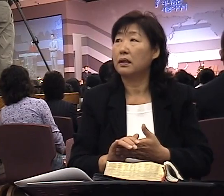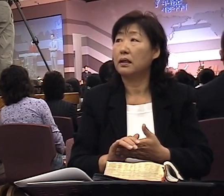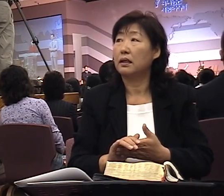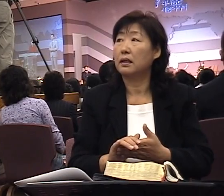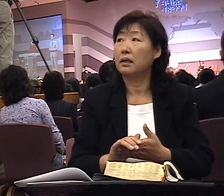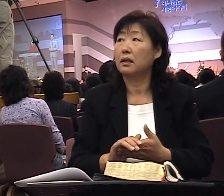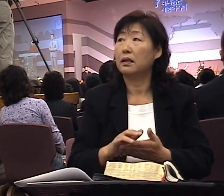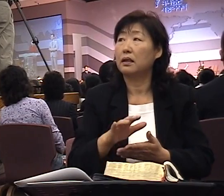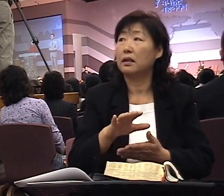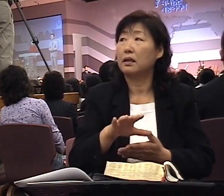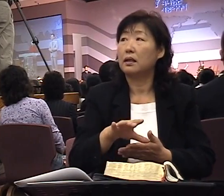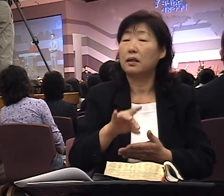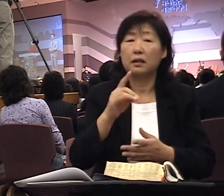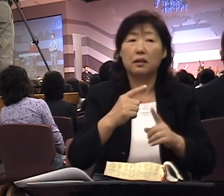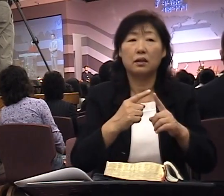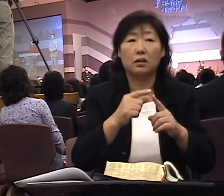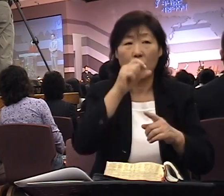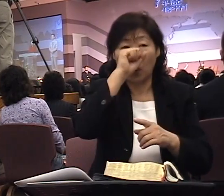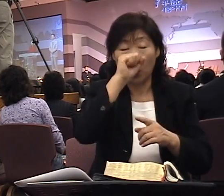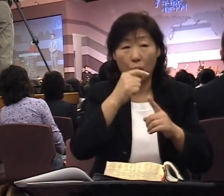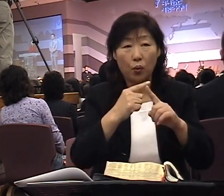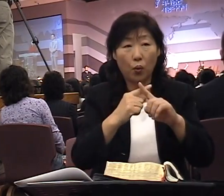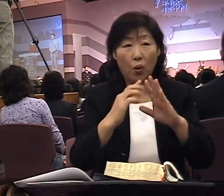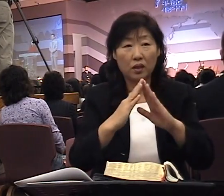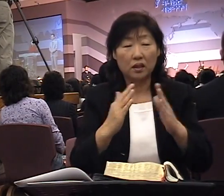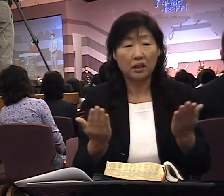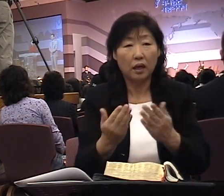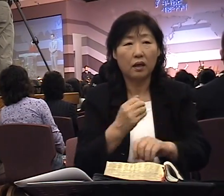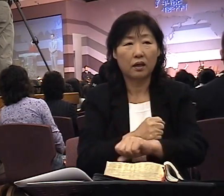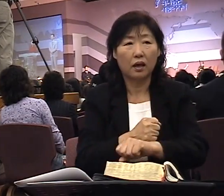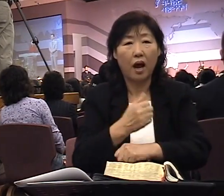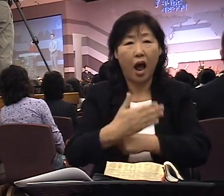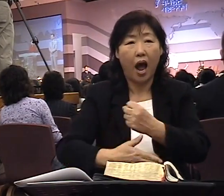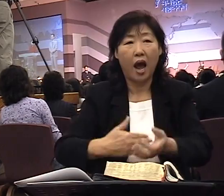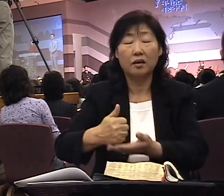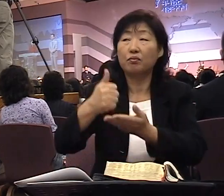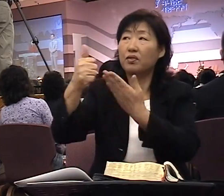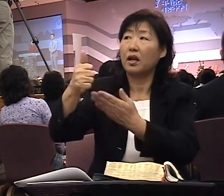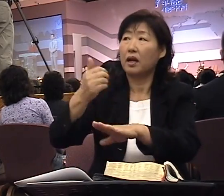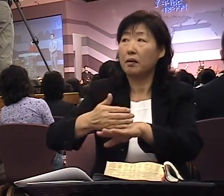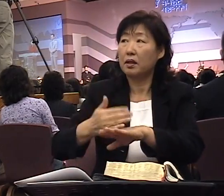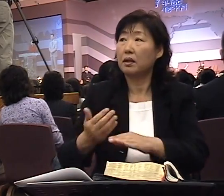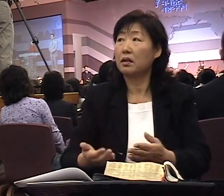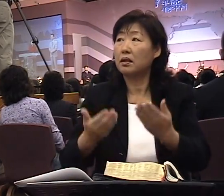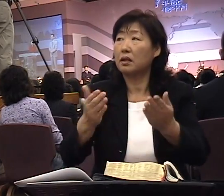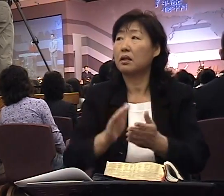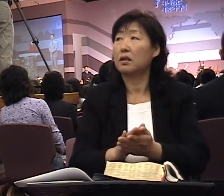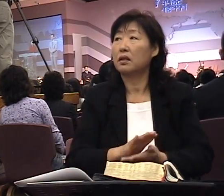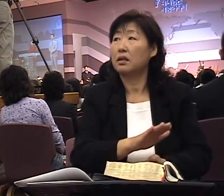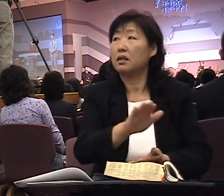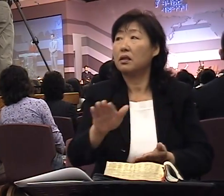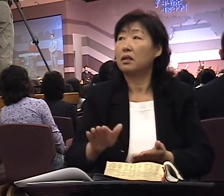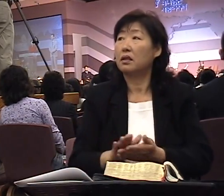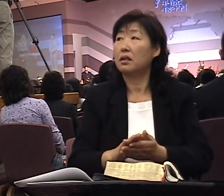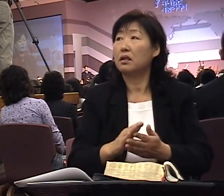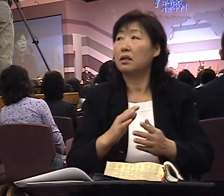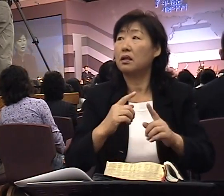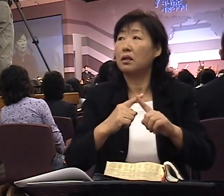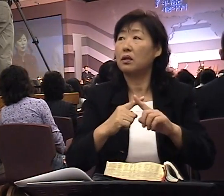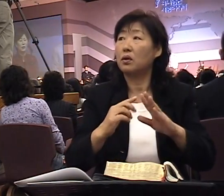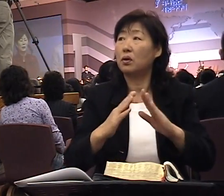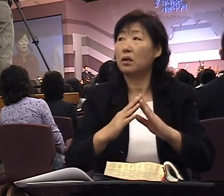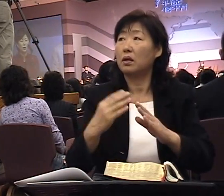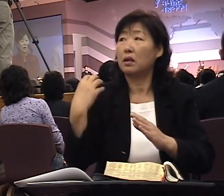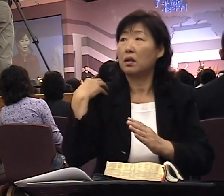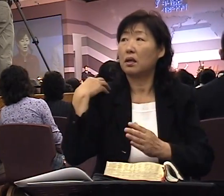먼저 이렇게 좋은 교회에서 사역하게 해주신 하나님께 감사드리고요. 저를 우리 교회에서 사역할 수 있도록 배려해주신